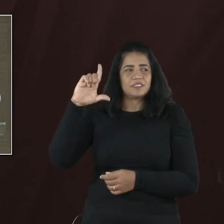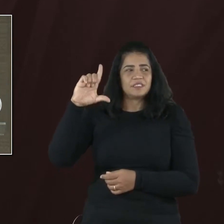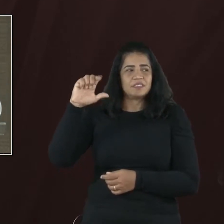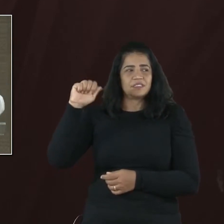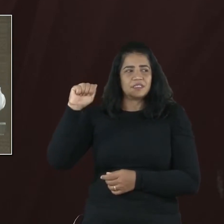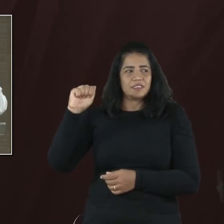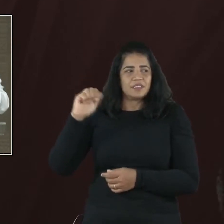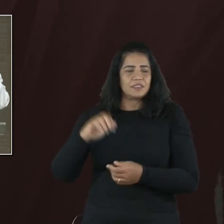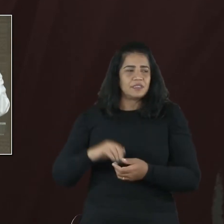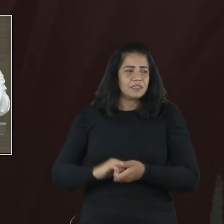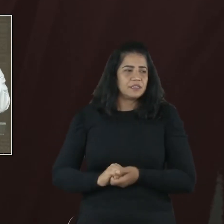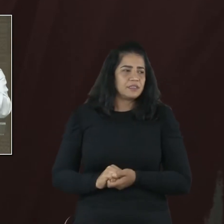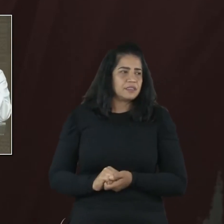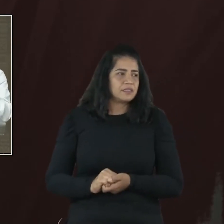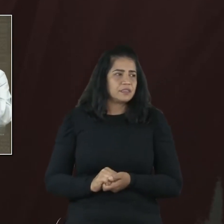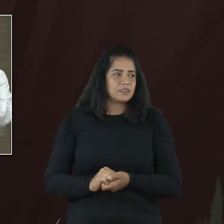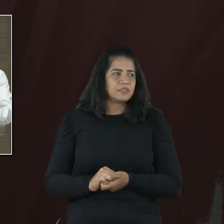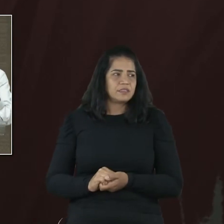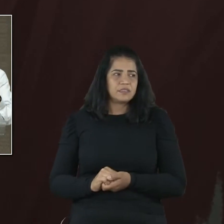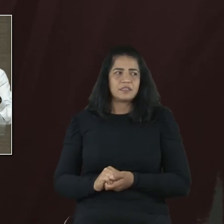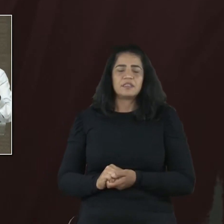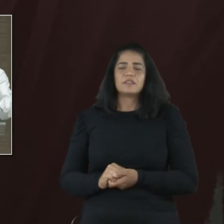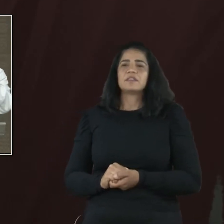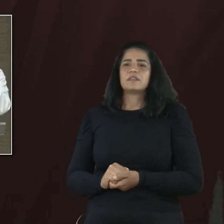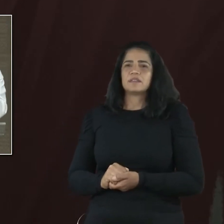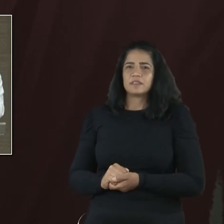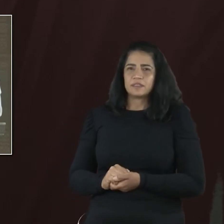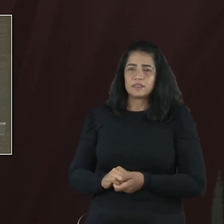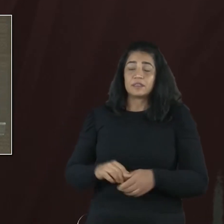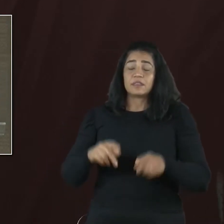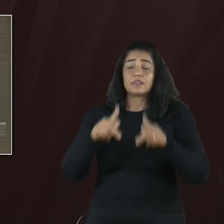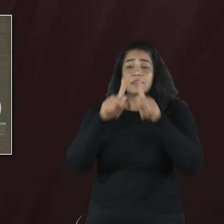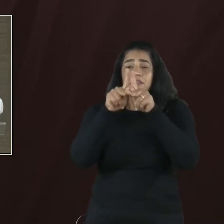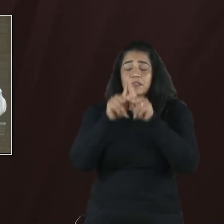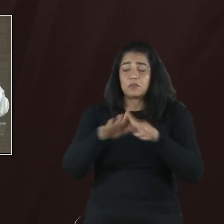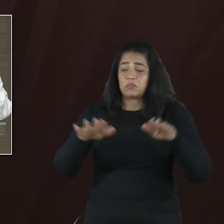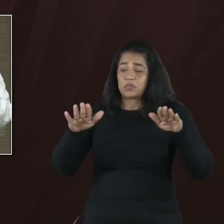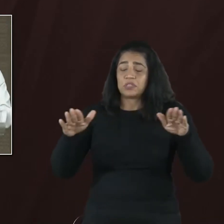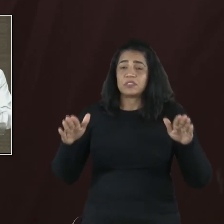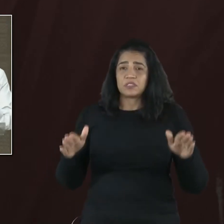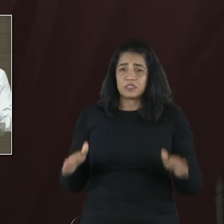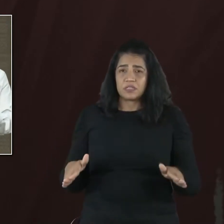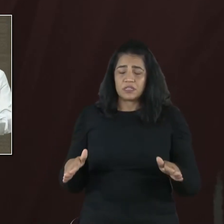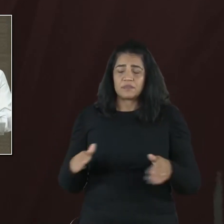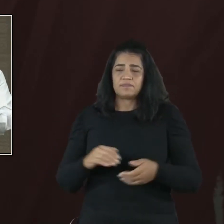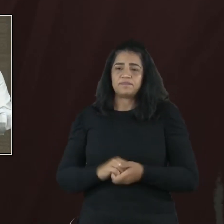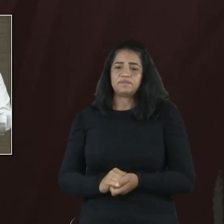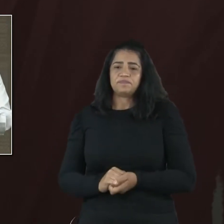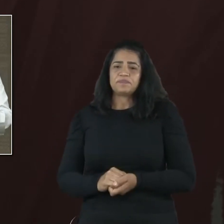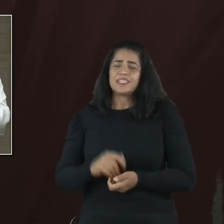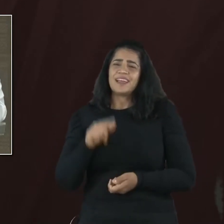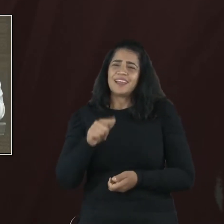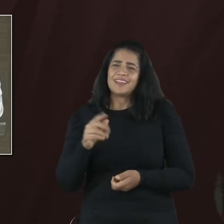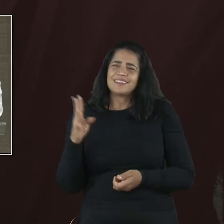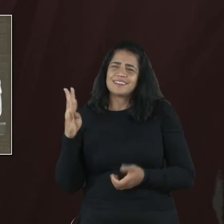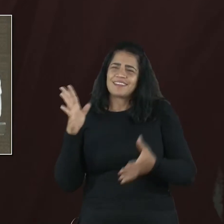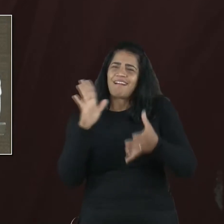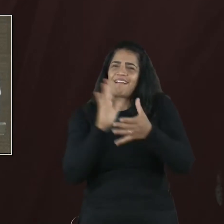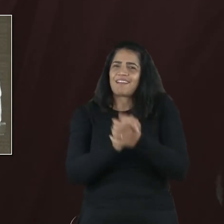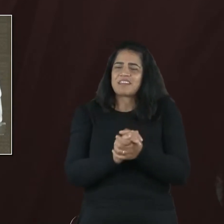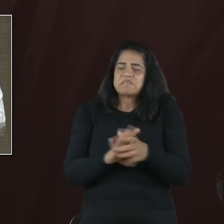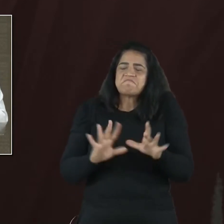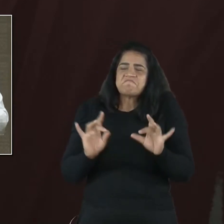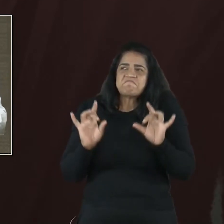casal se tornou um casal tão precioso para Paulo, não só ali, irmãos, mas não só ali